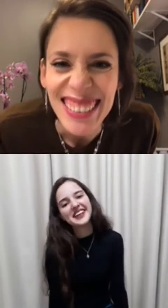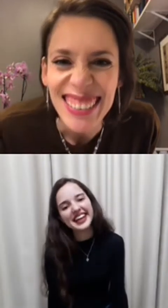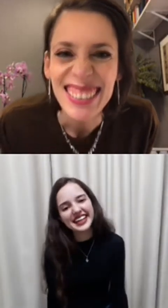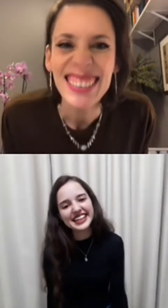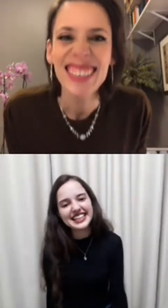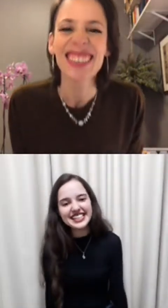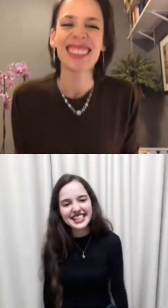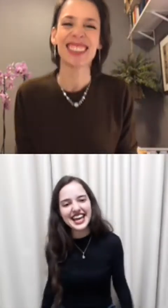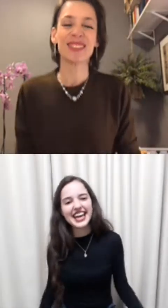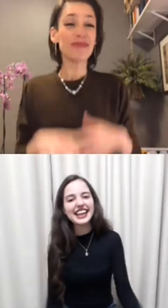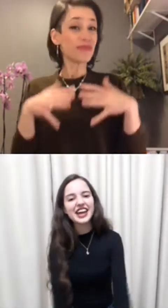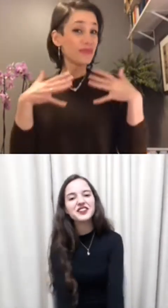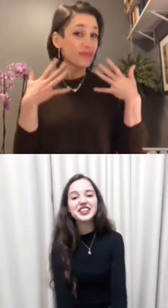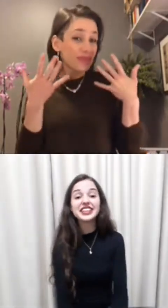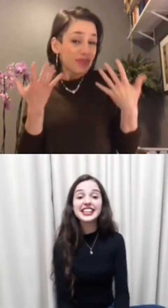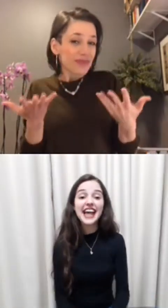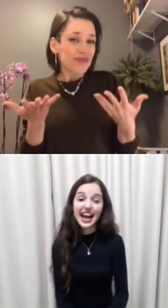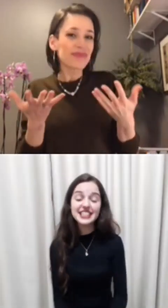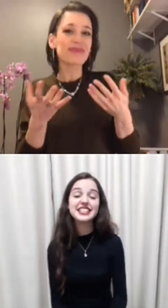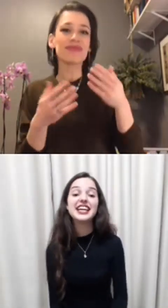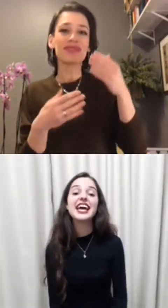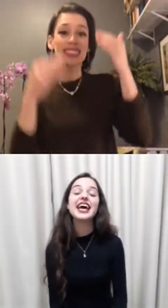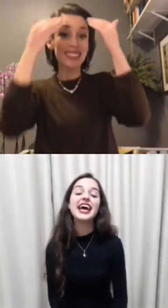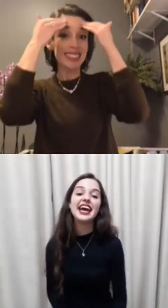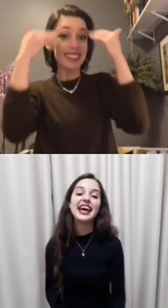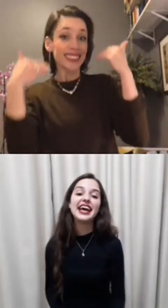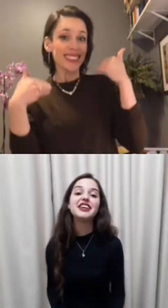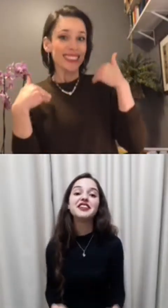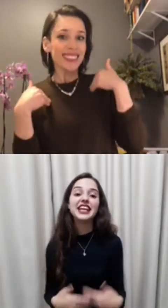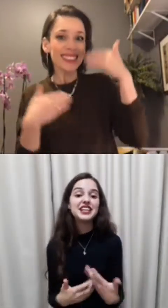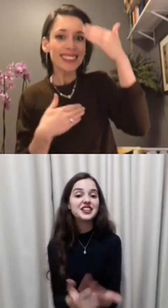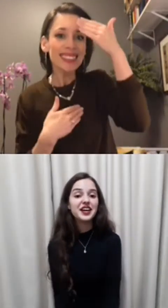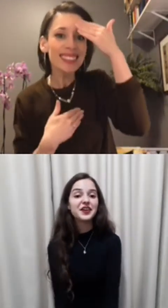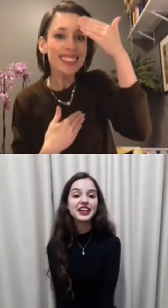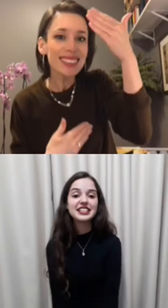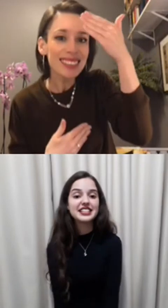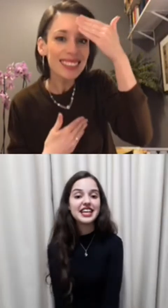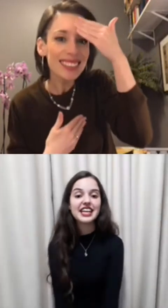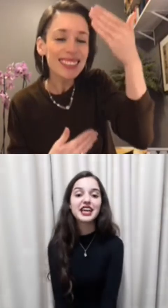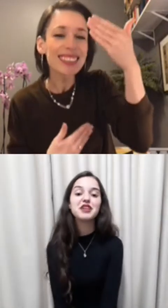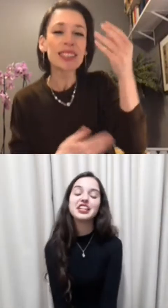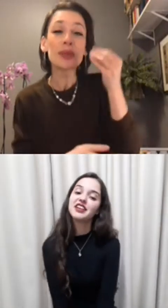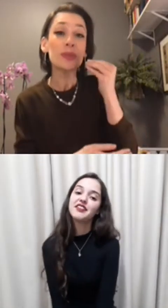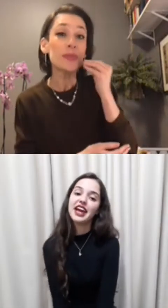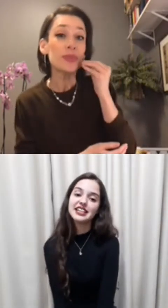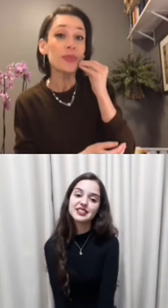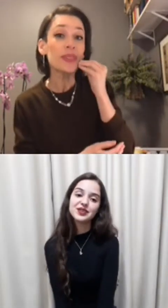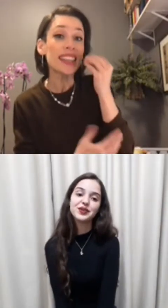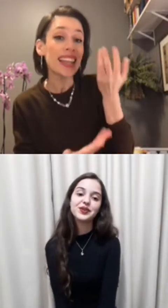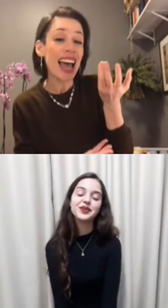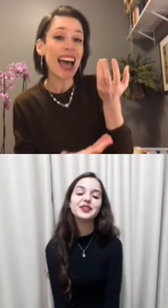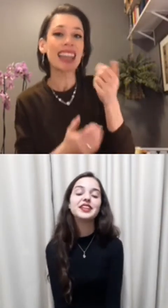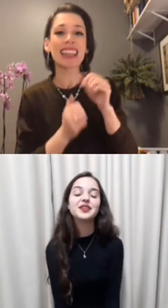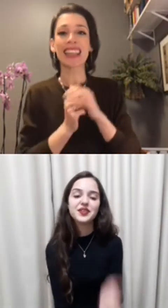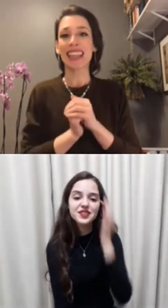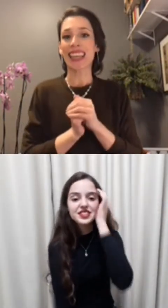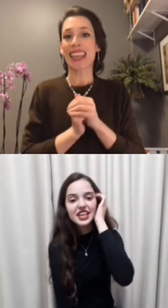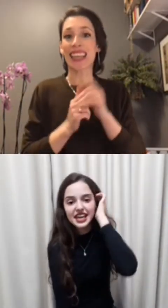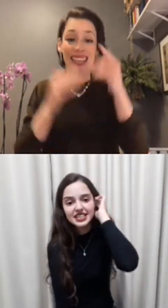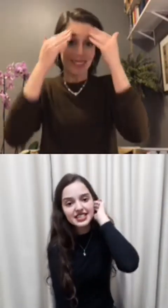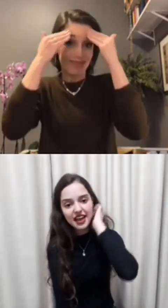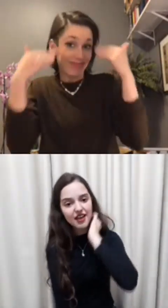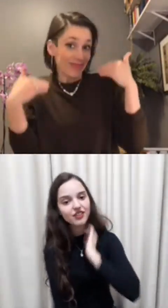Eu quero agradecer, né, a oportunidade. Na verdade, eu conheci a Débora através do curso